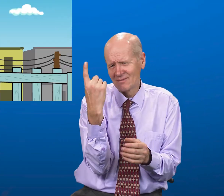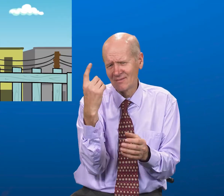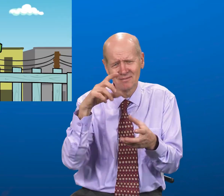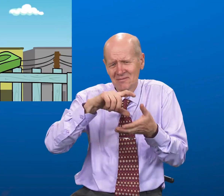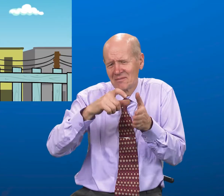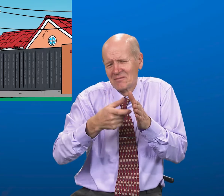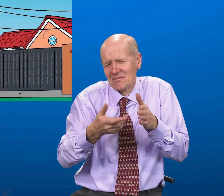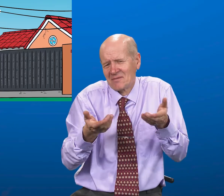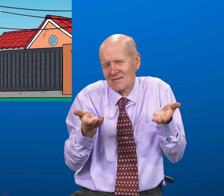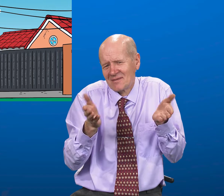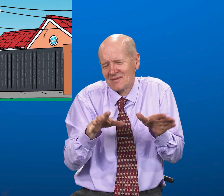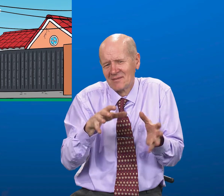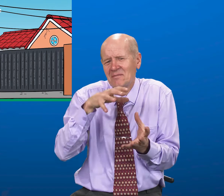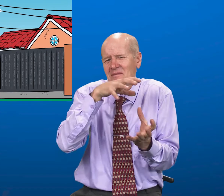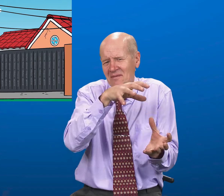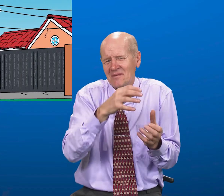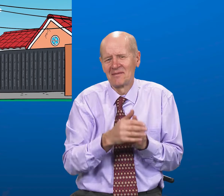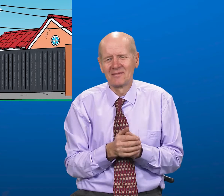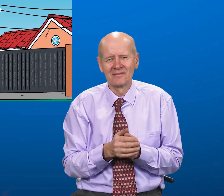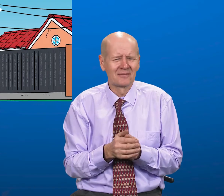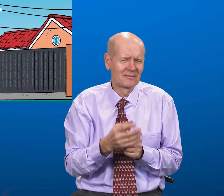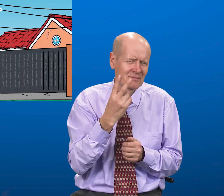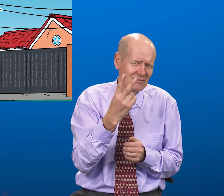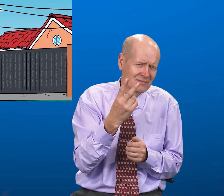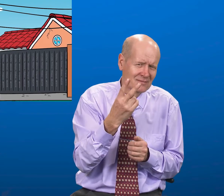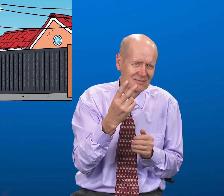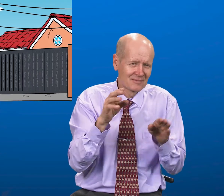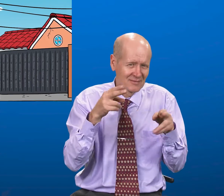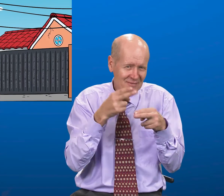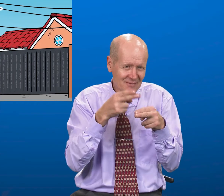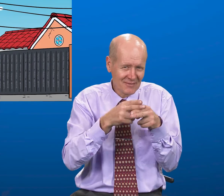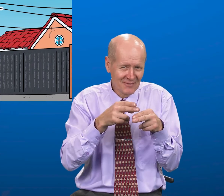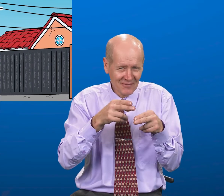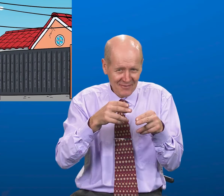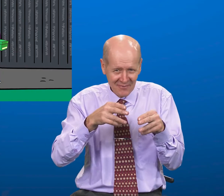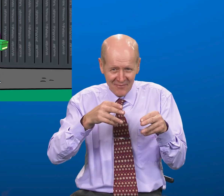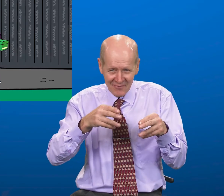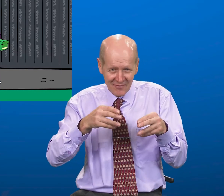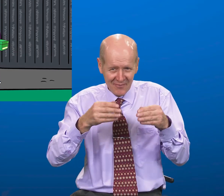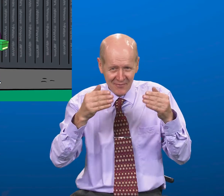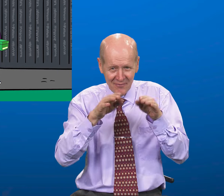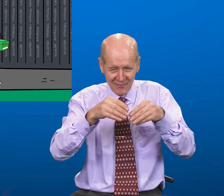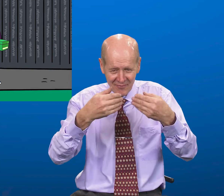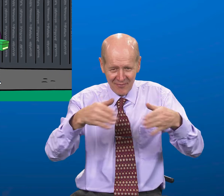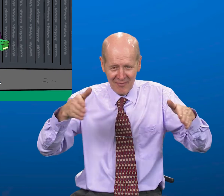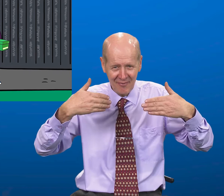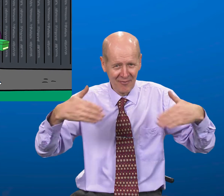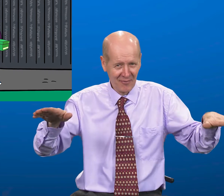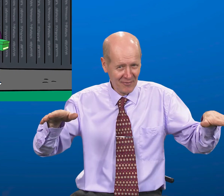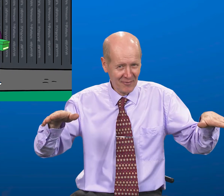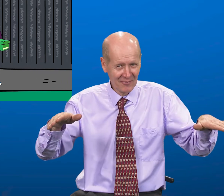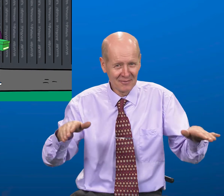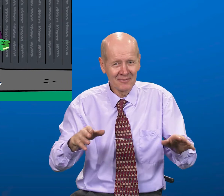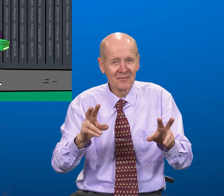забор, у них осталась всего одна коробка. Джаред заметил дом с большими металлическими воротами. «Скорее, запихни подарок под